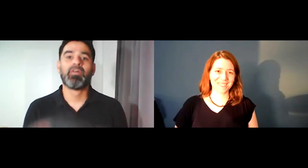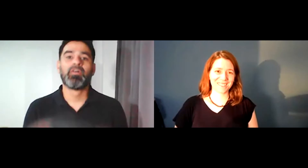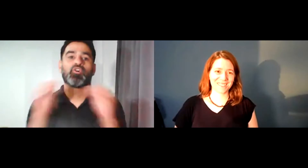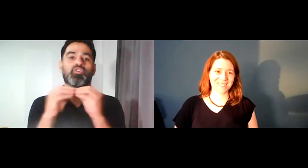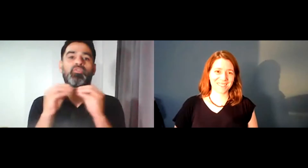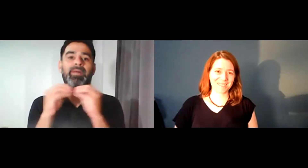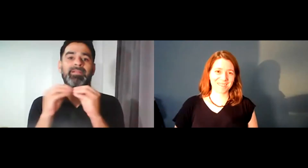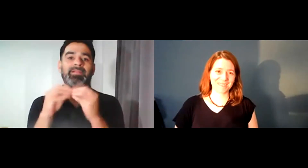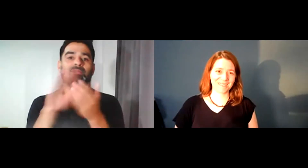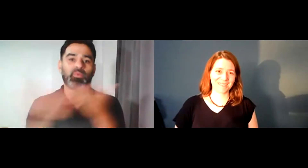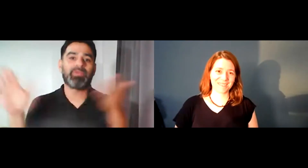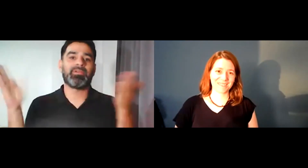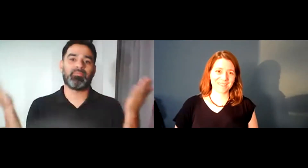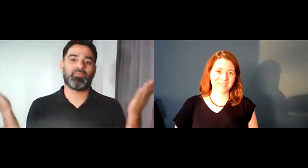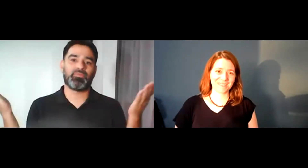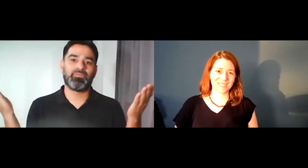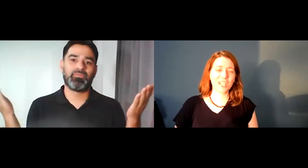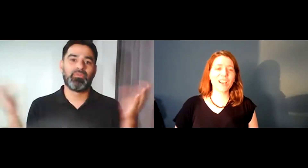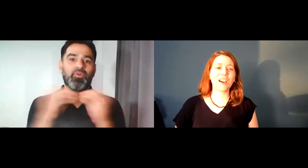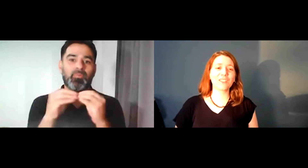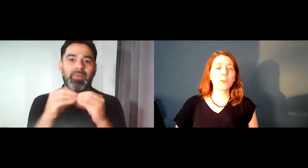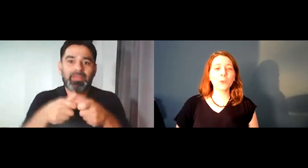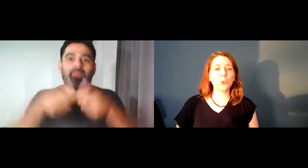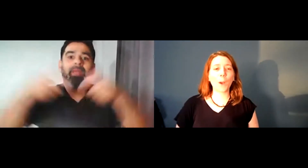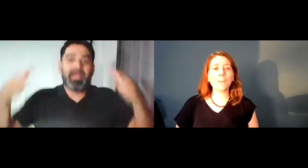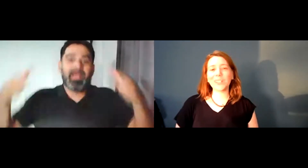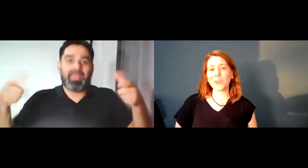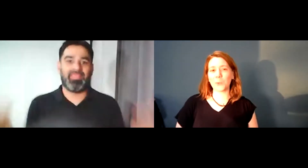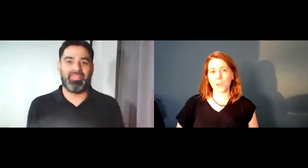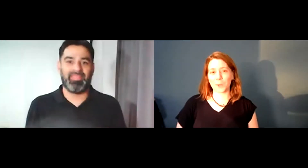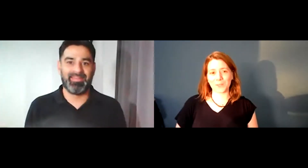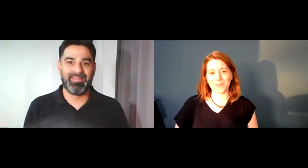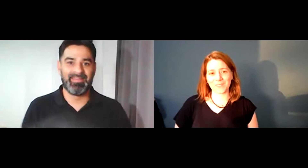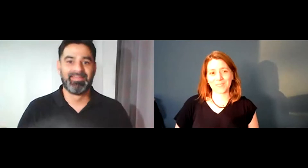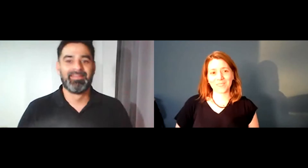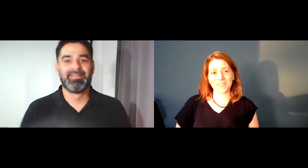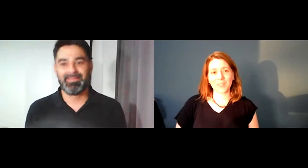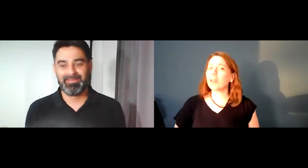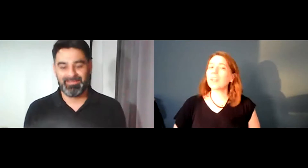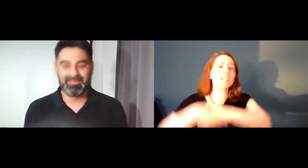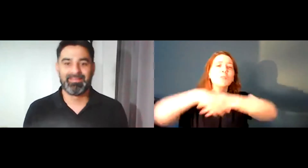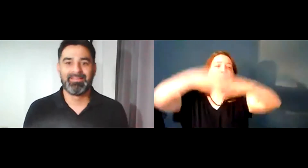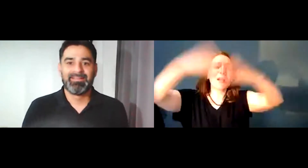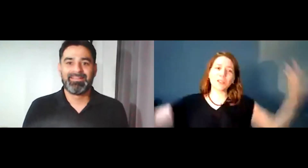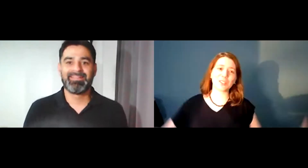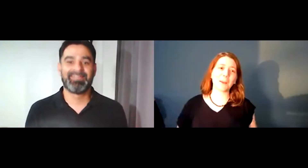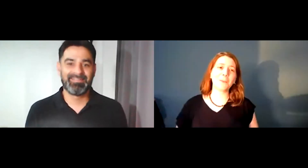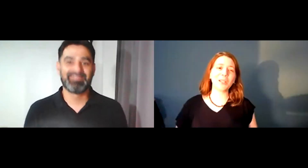Claro, somos tus compañeros nuevos. De manera virtual, pero se ampliaron